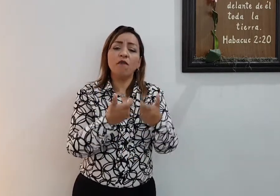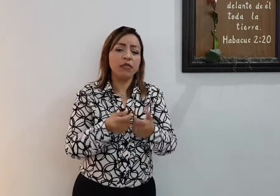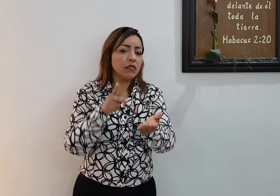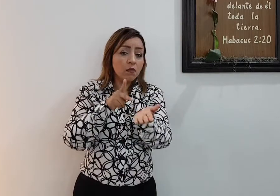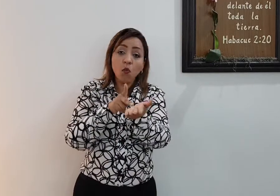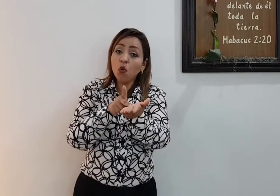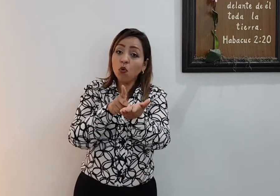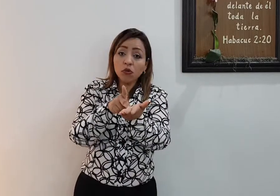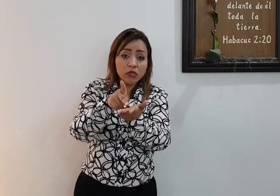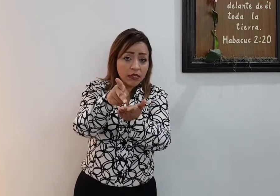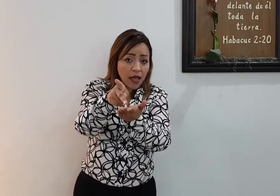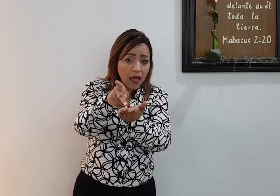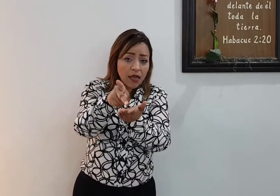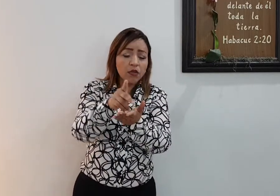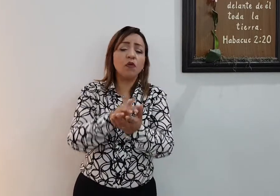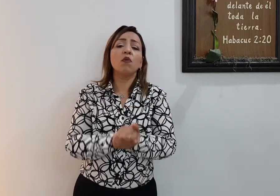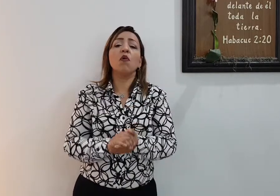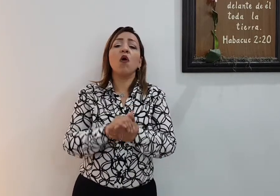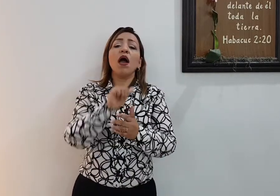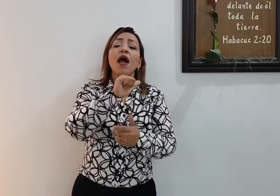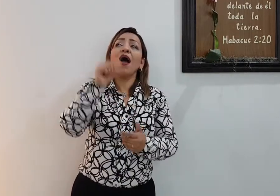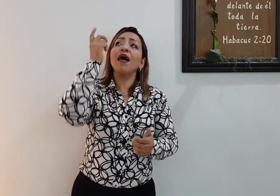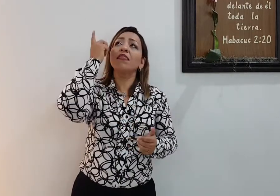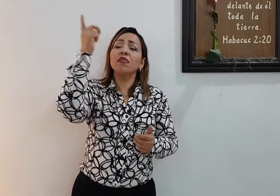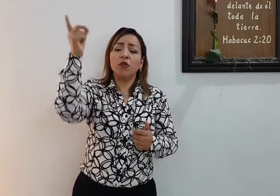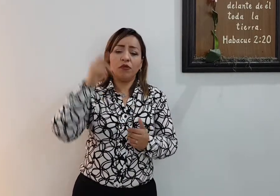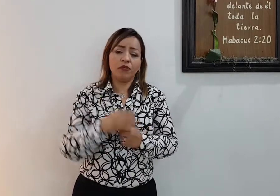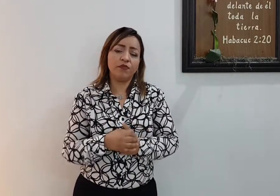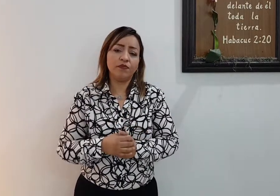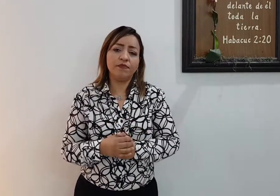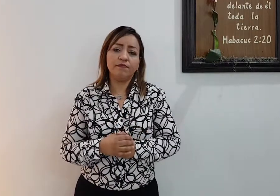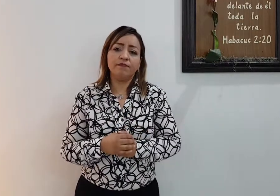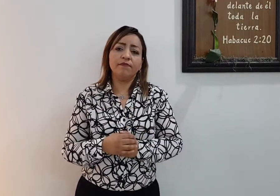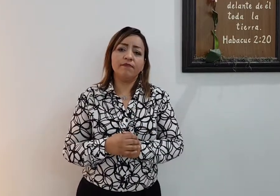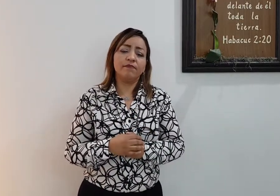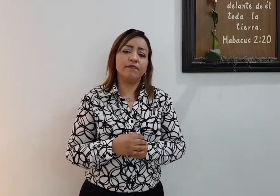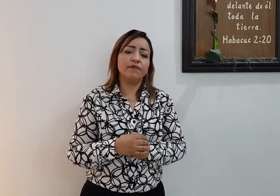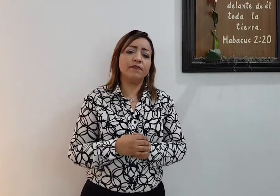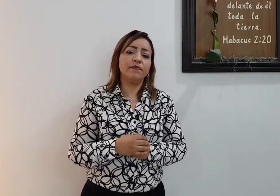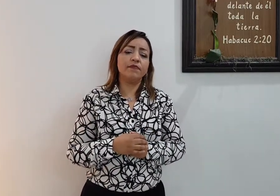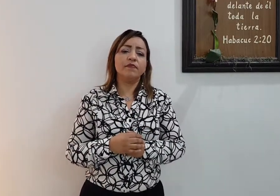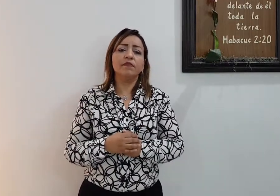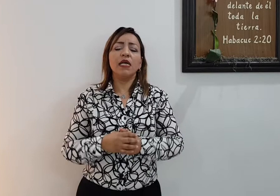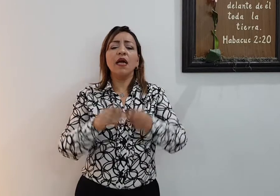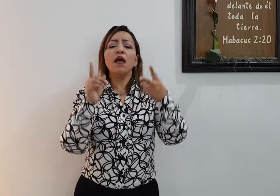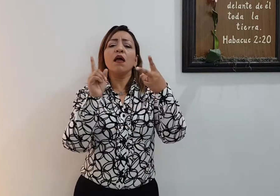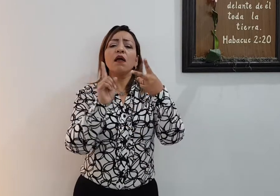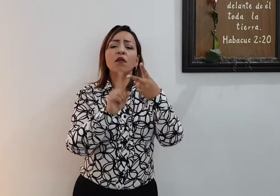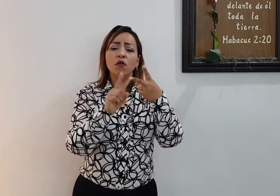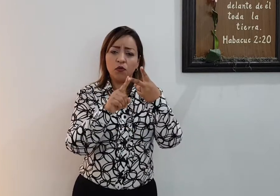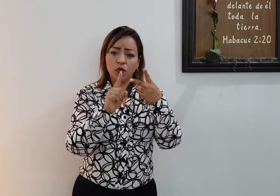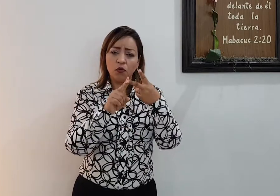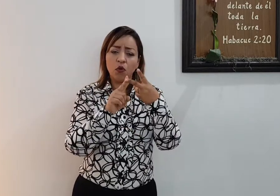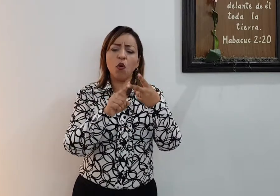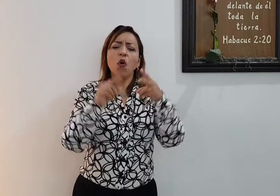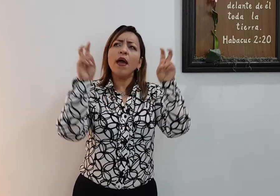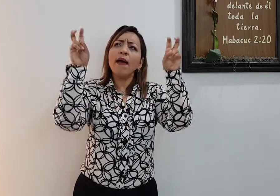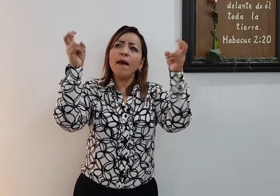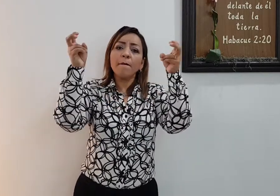y le doy la palabra. Blanca. Los bienes materiales, ¿verdad? Y veíamos el ejemplo de cómo